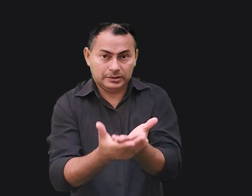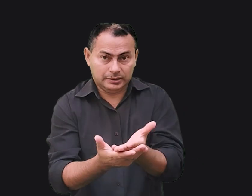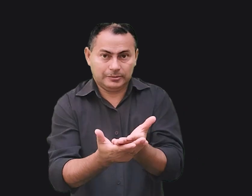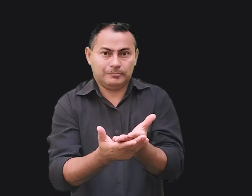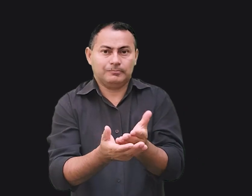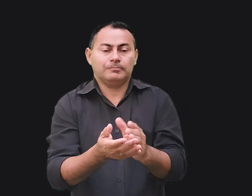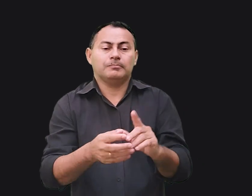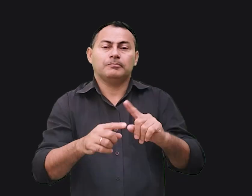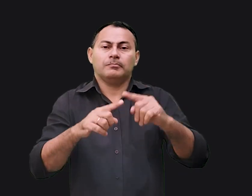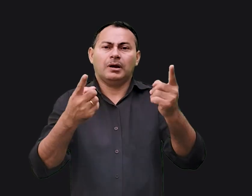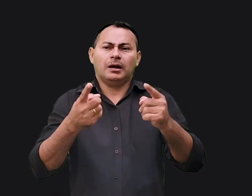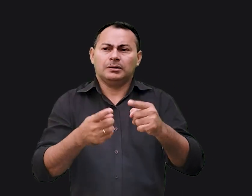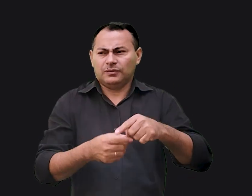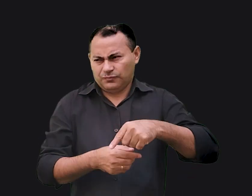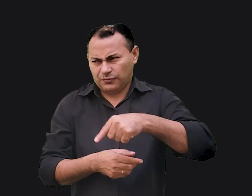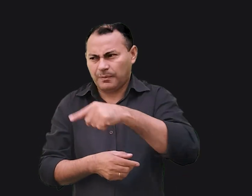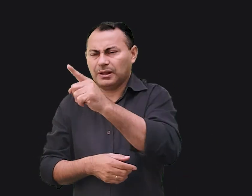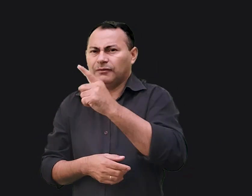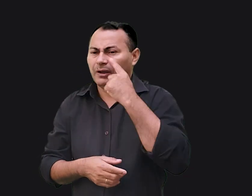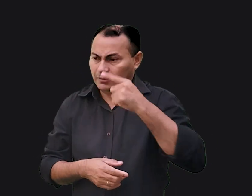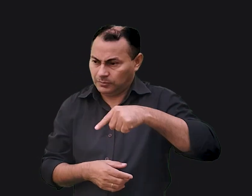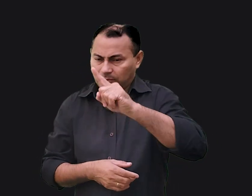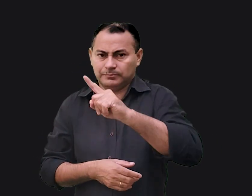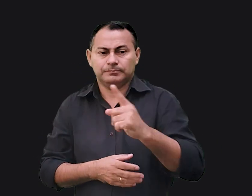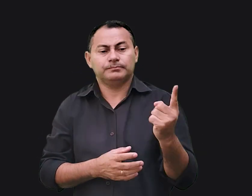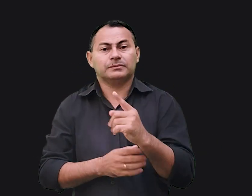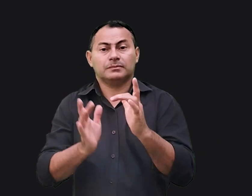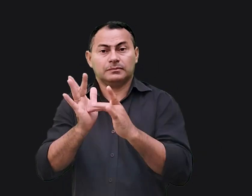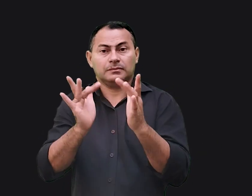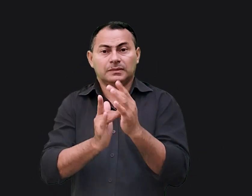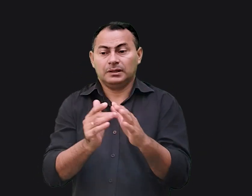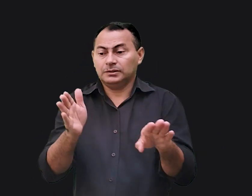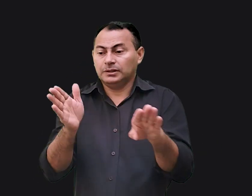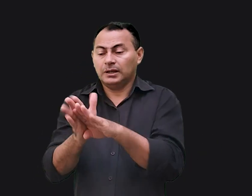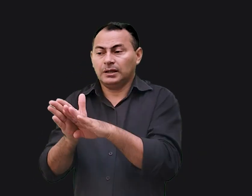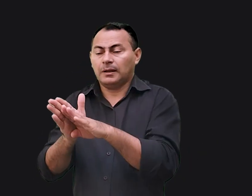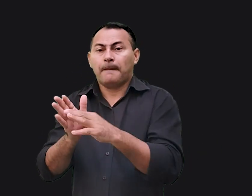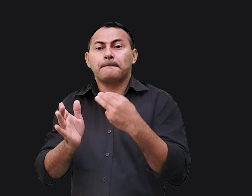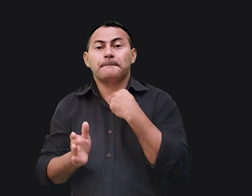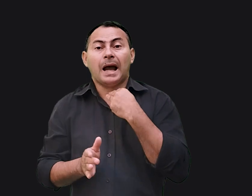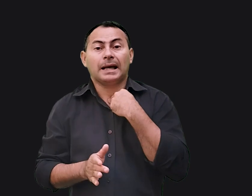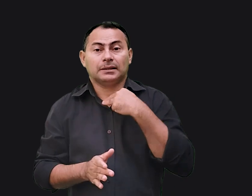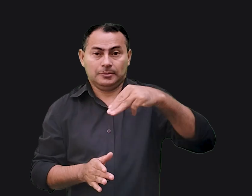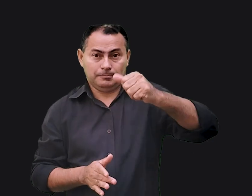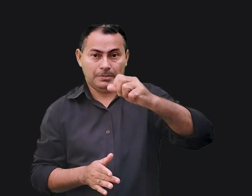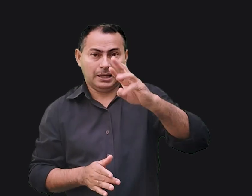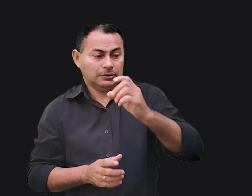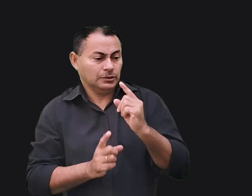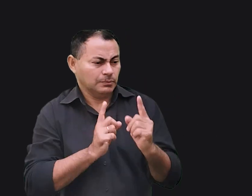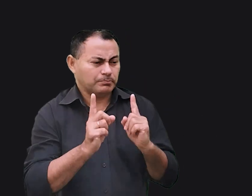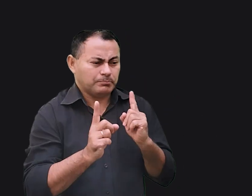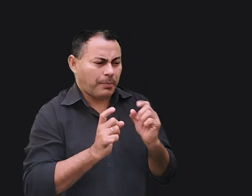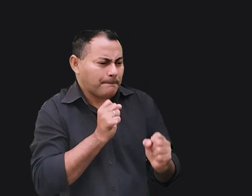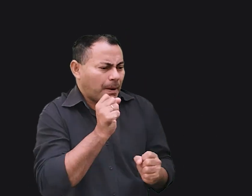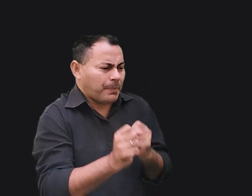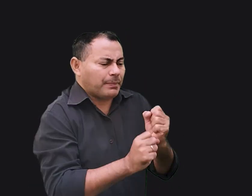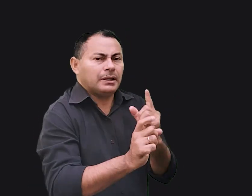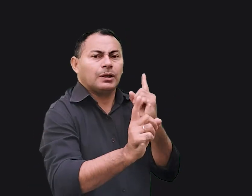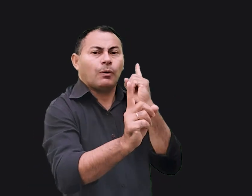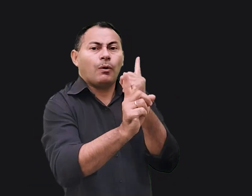creiam. Mas vamos até ele. Quando Jesus estava chegando, Marta saiu correndo ao seu encontro, e quando